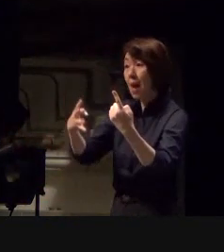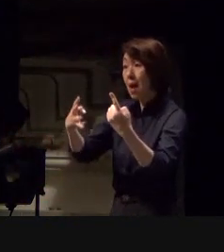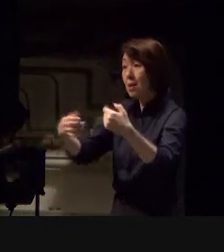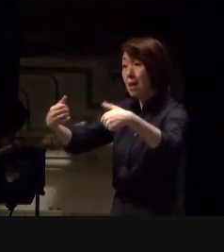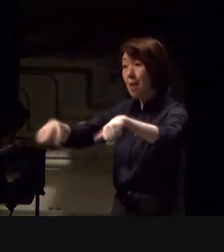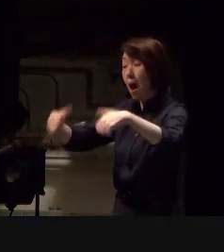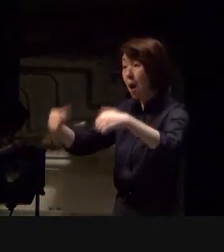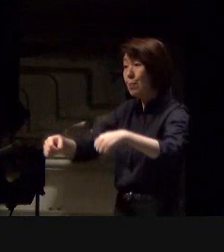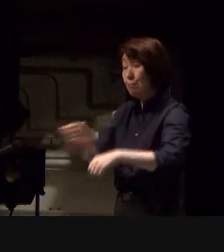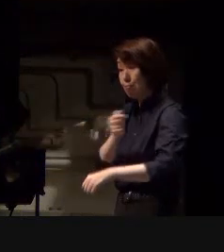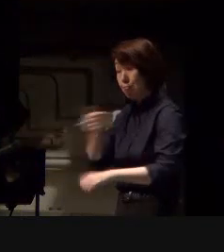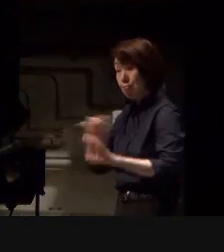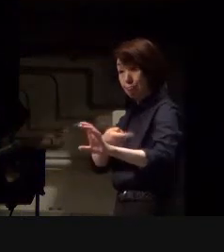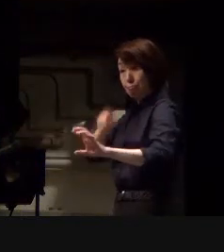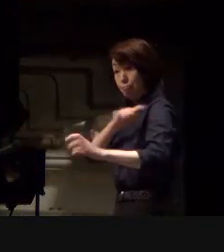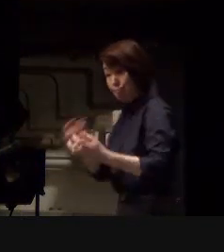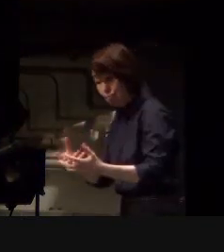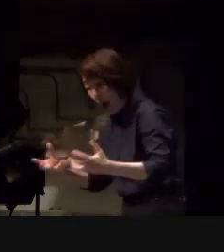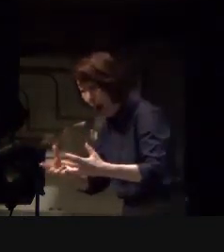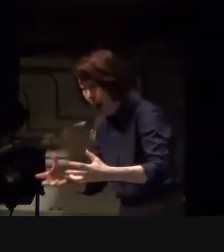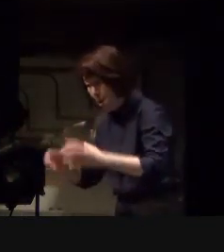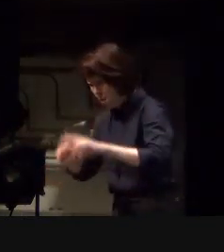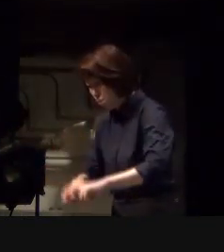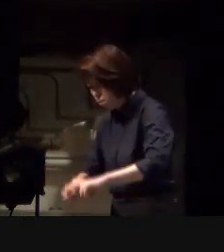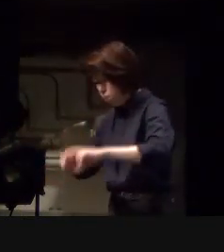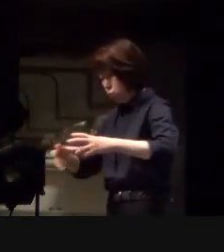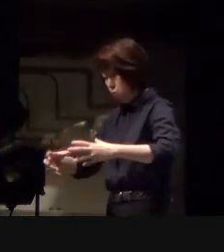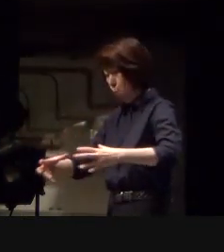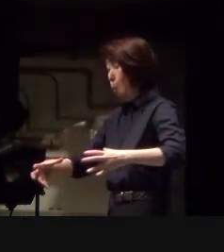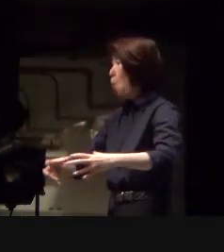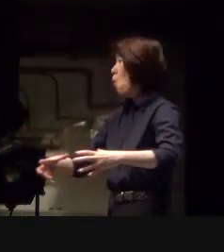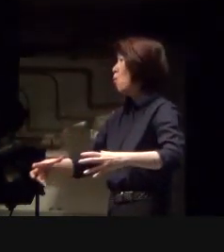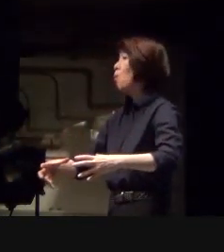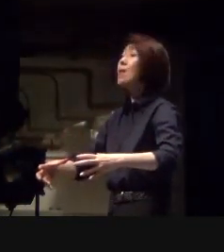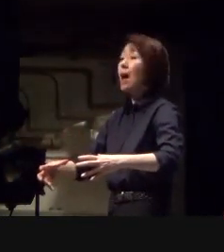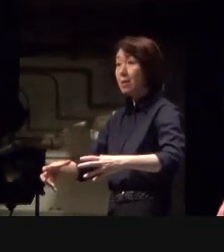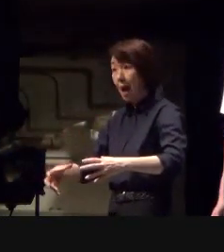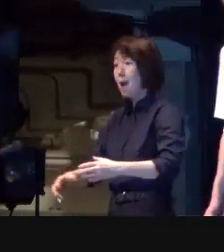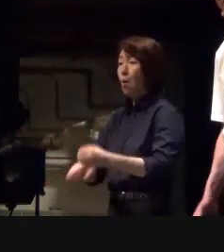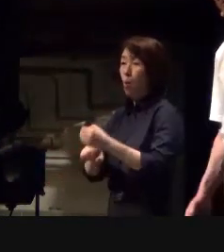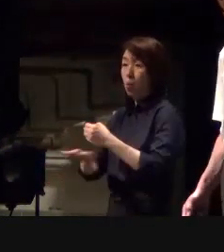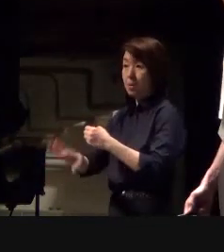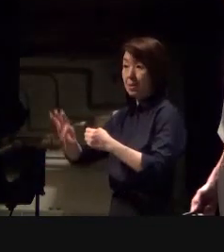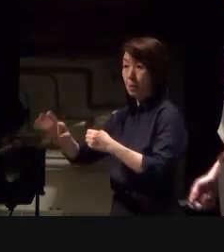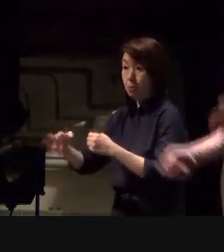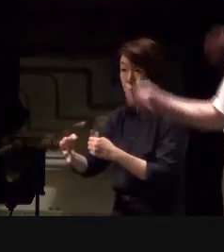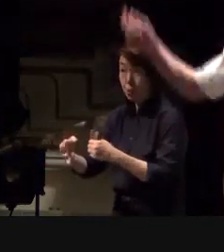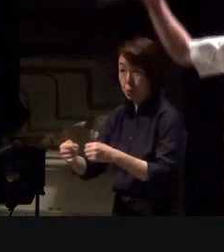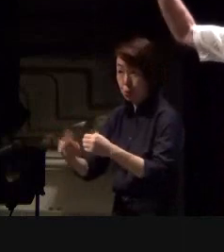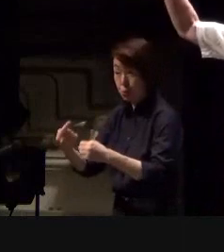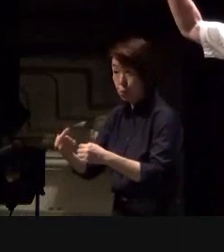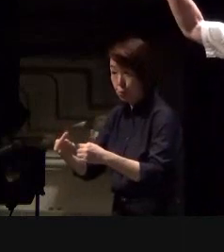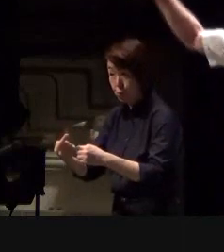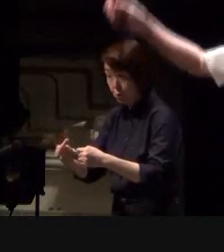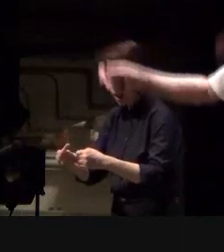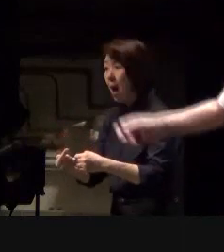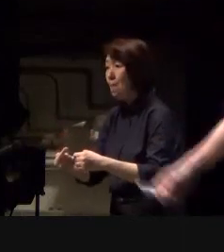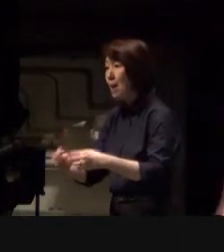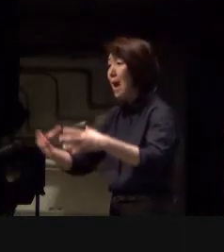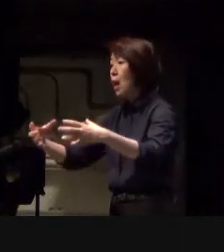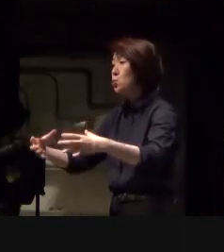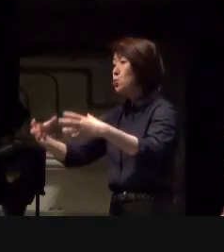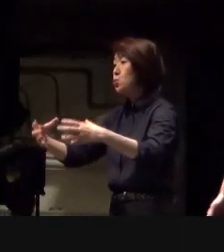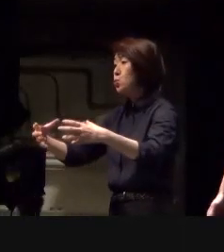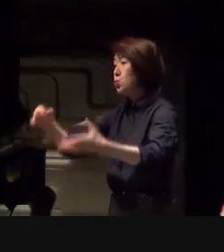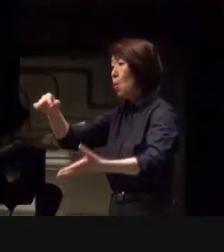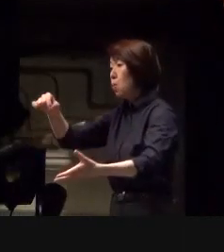というぐらいに相当する膨大な放射性物質がまだ宙吊りのプール